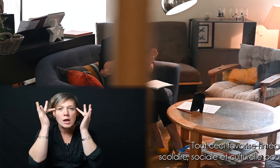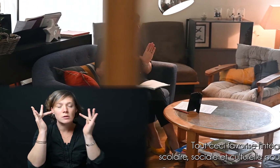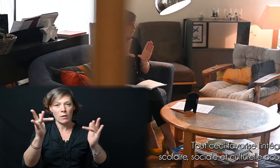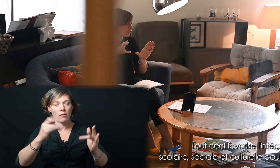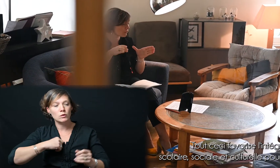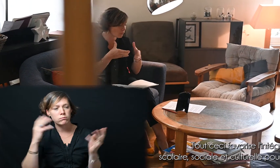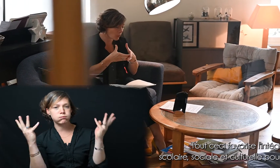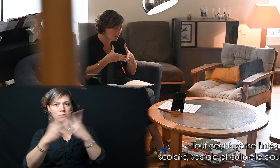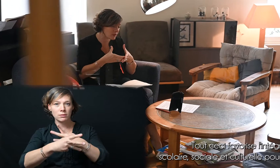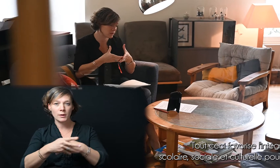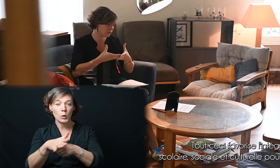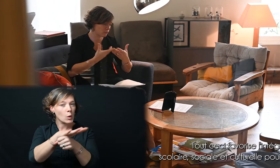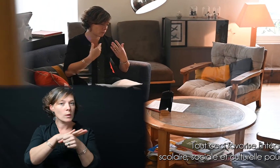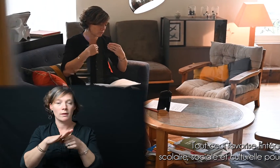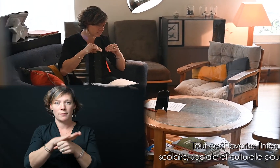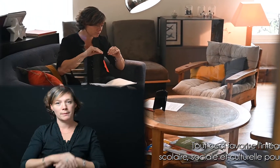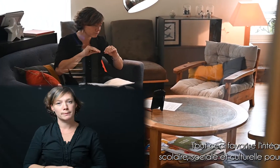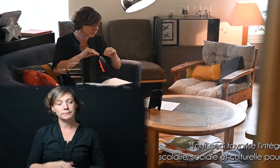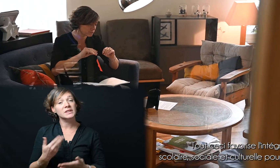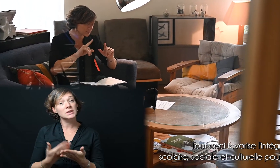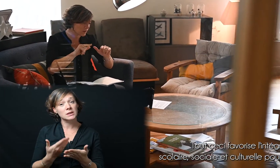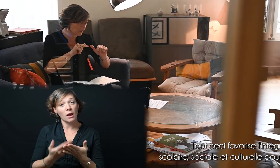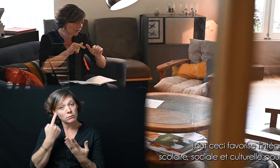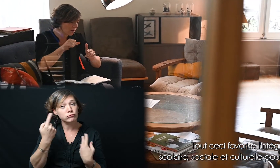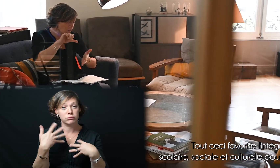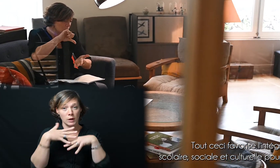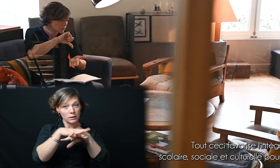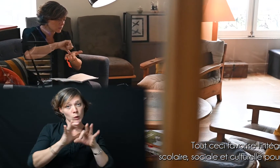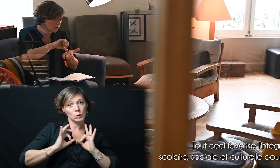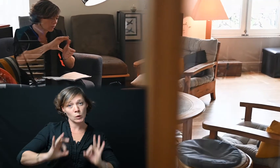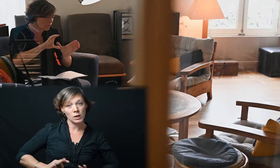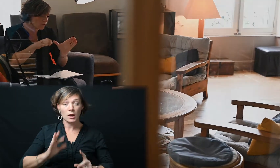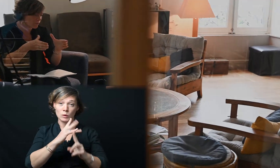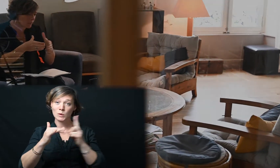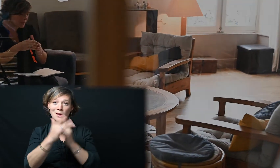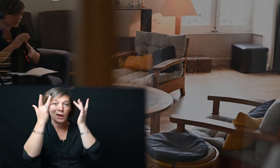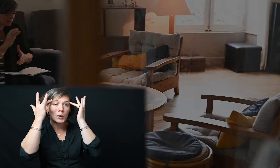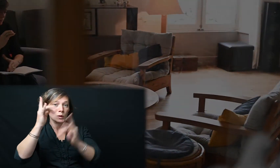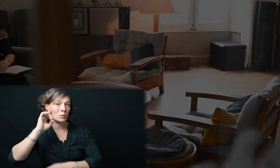Tout ceci favorise l'intégration scolaire, sociale et culturelle pour tous.